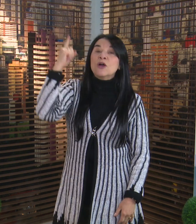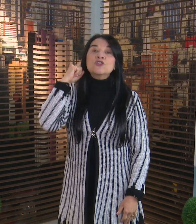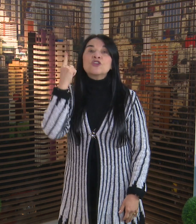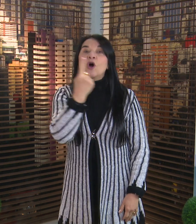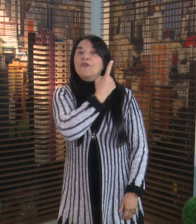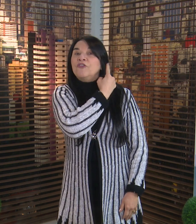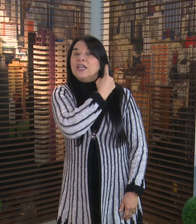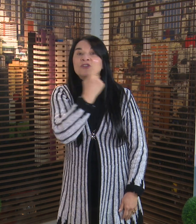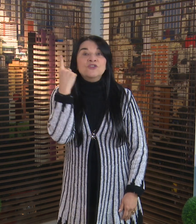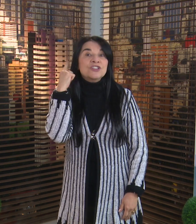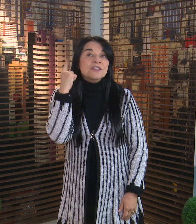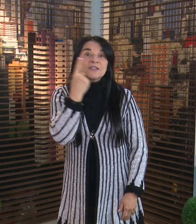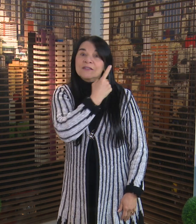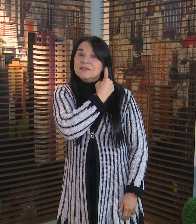seus ouvidos